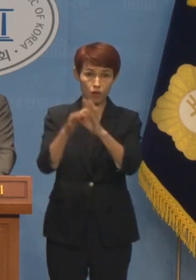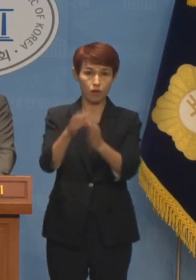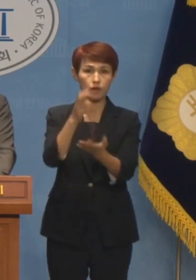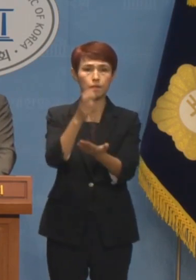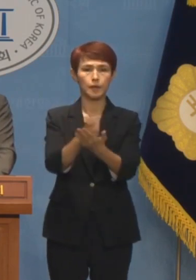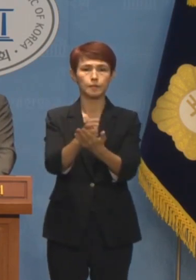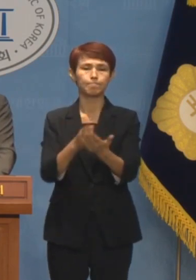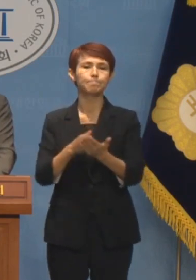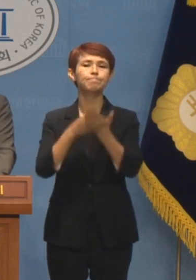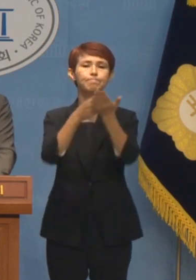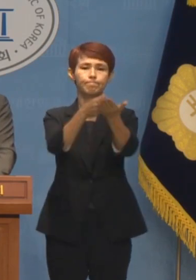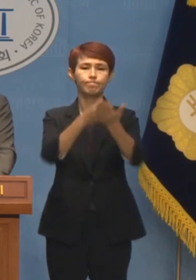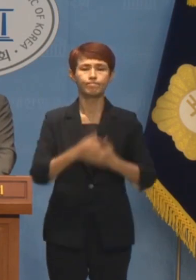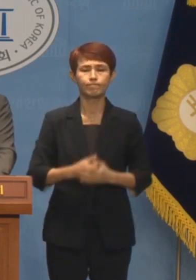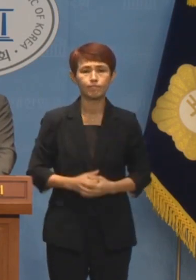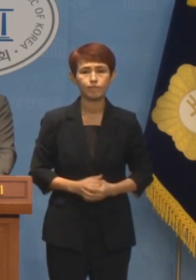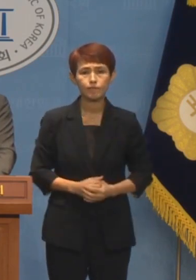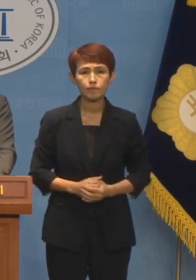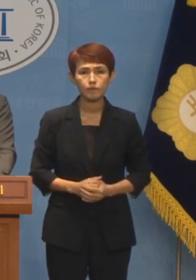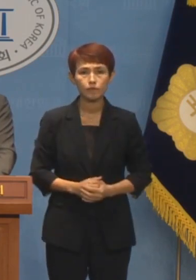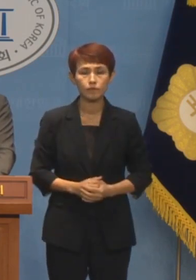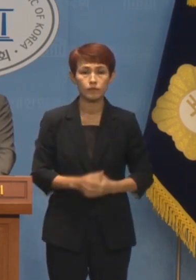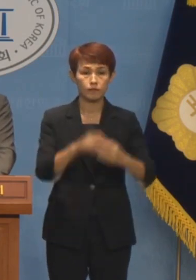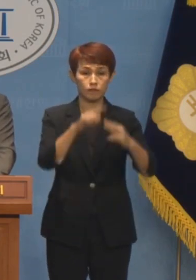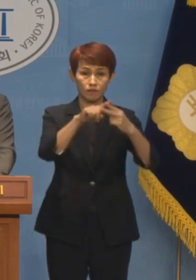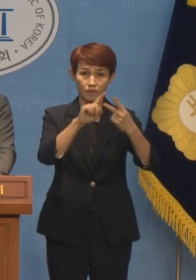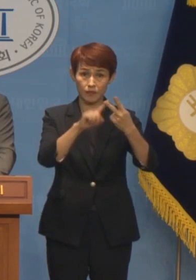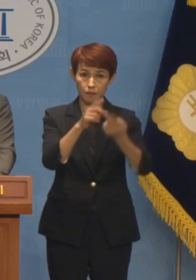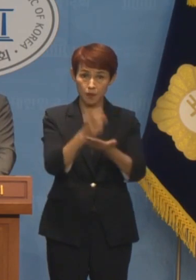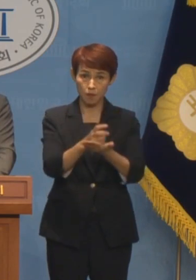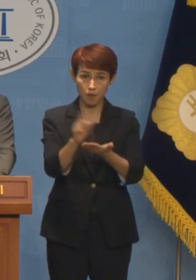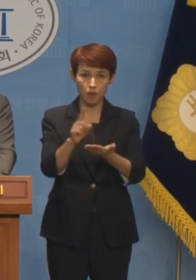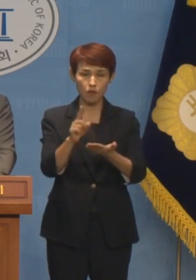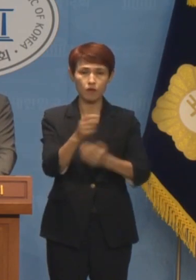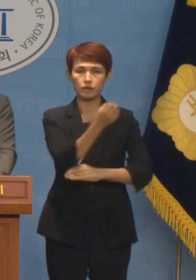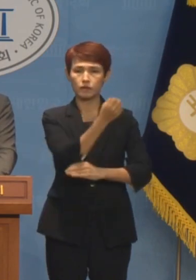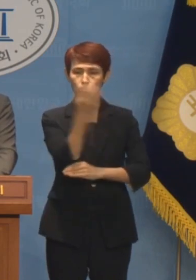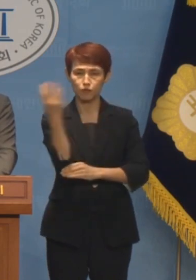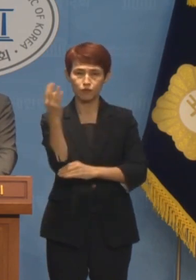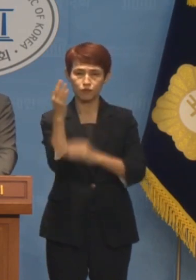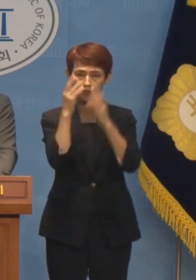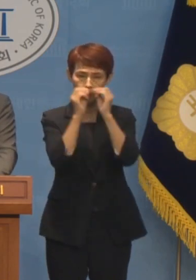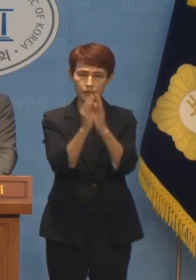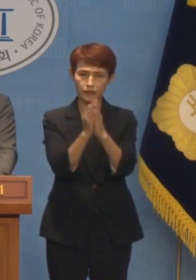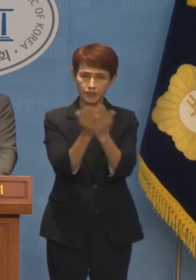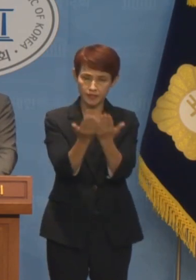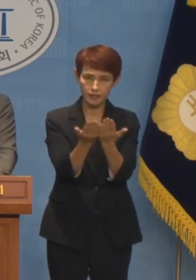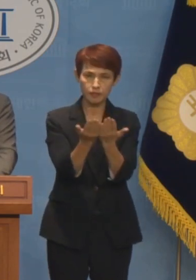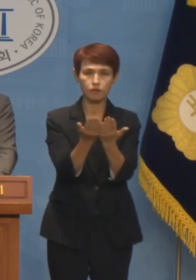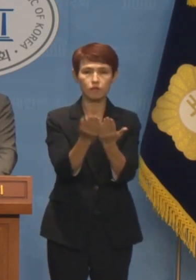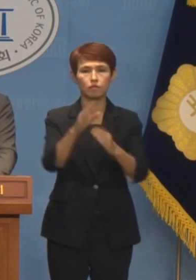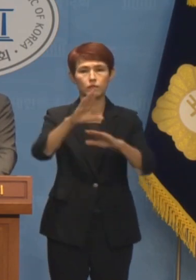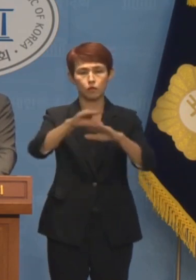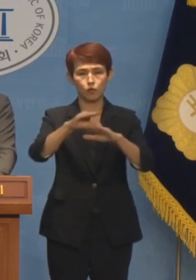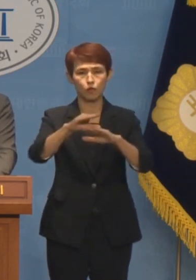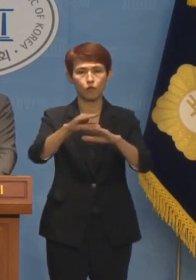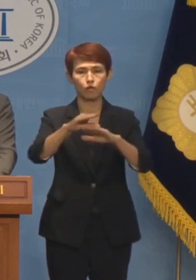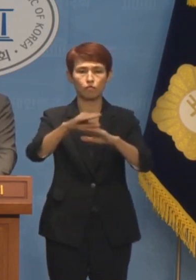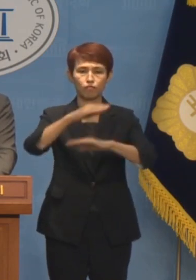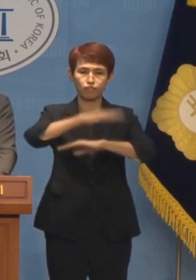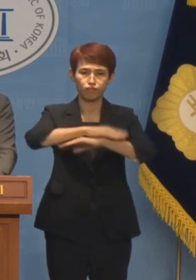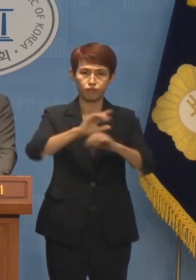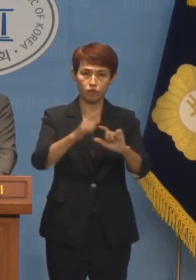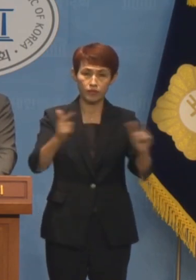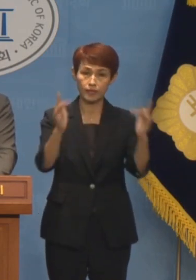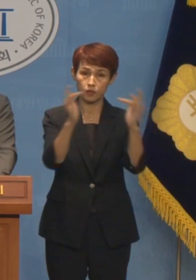개정안을 대표 발의했습니다. 두 법안은 신문, 잡지, 방송, 출판물, 인터넷의